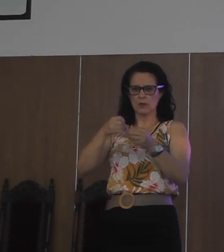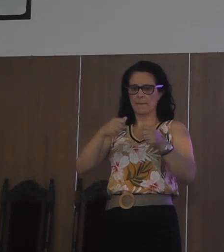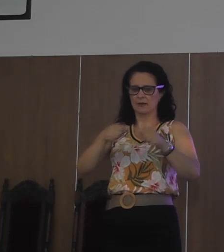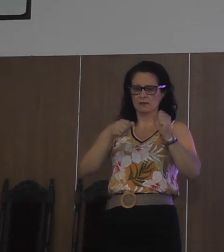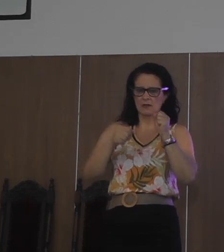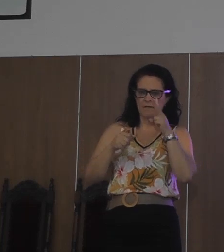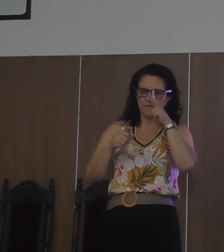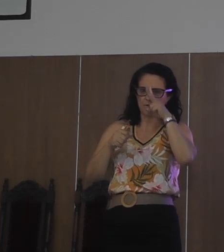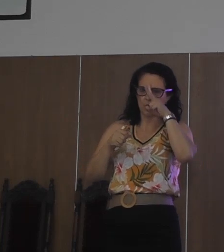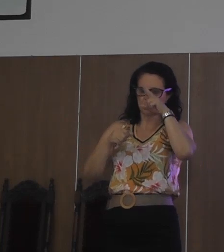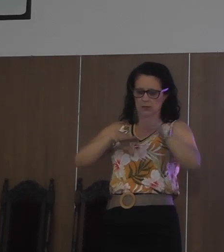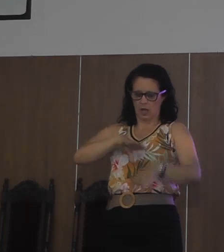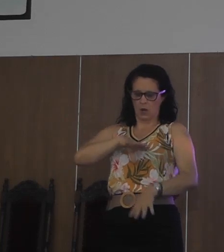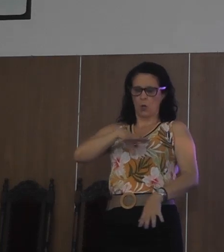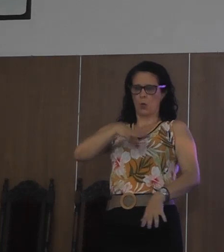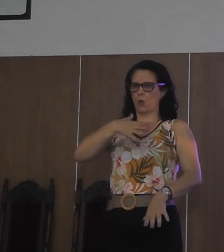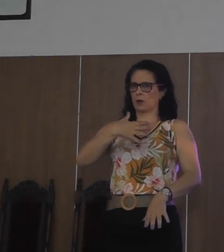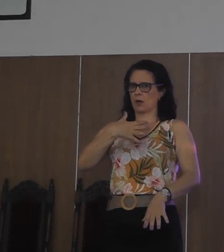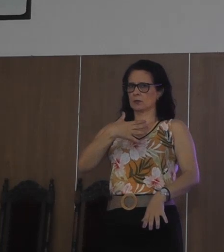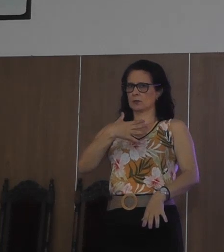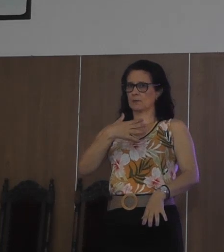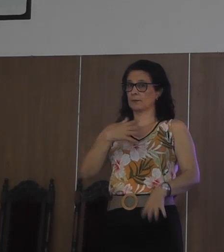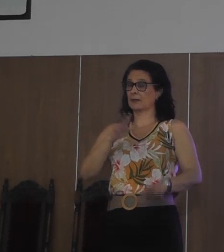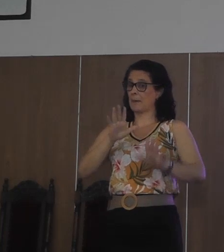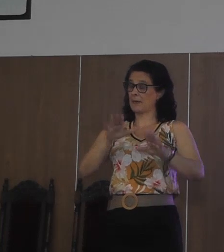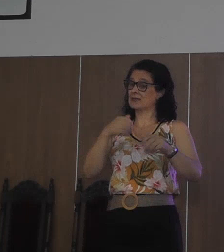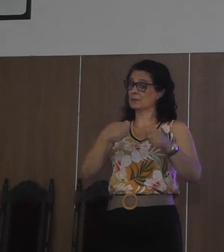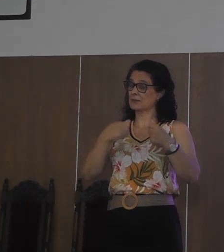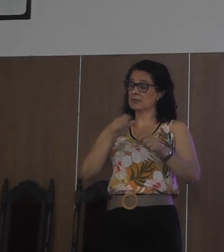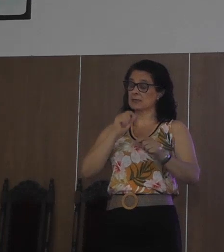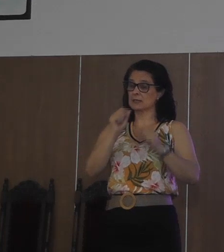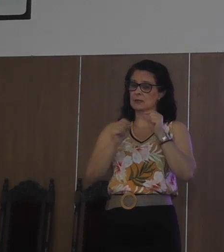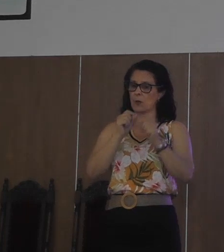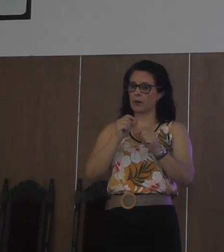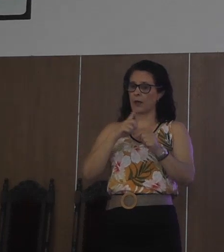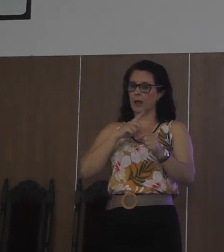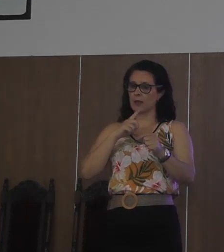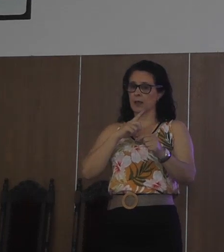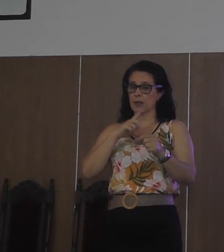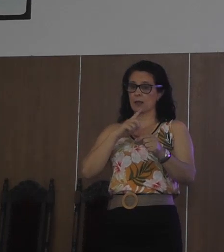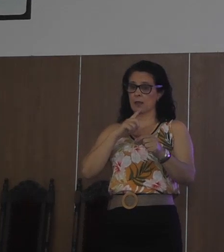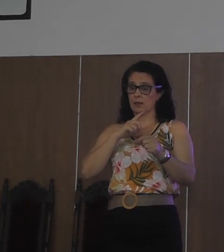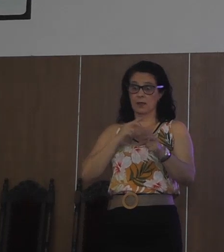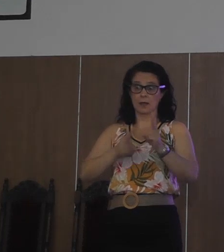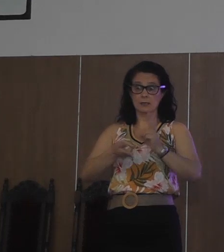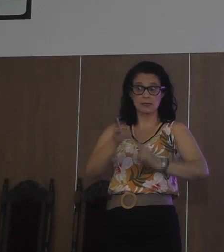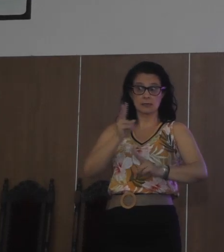e muito corajoso, para teres o cuidado de fazer segundo toda a lei que meu